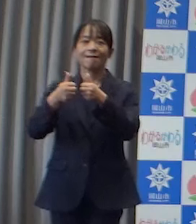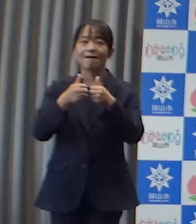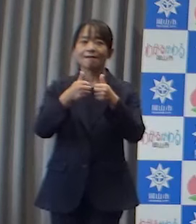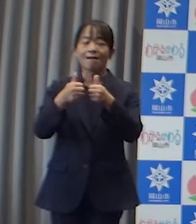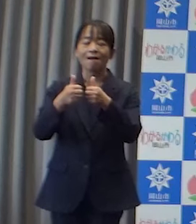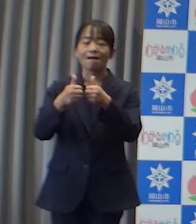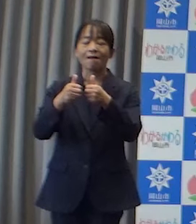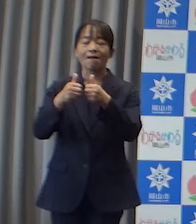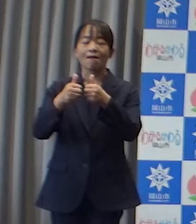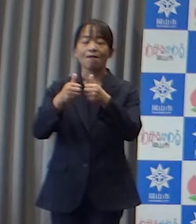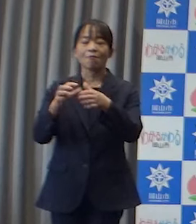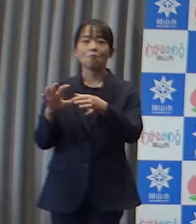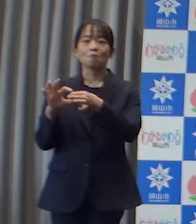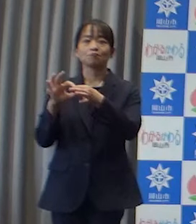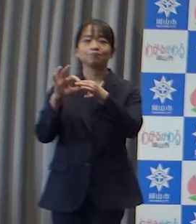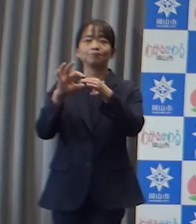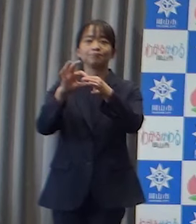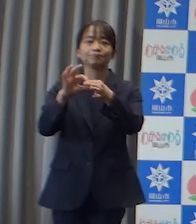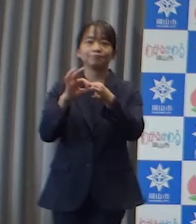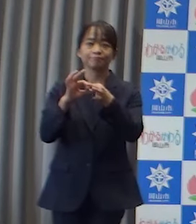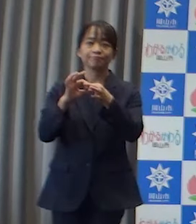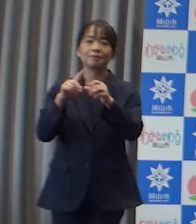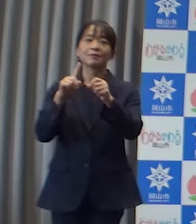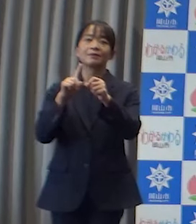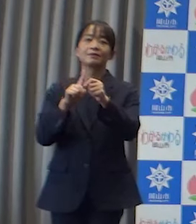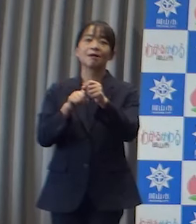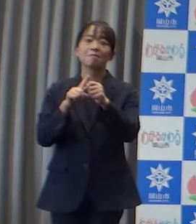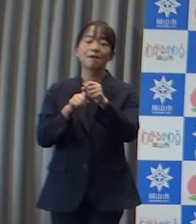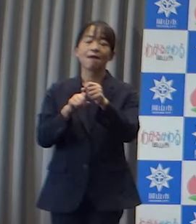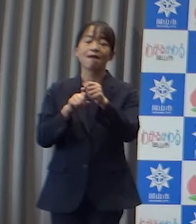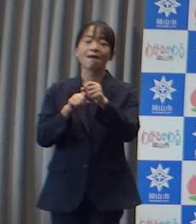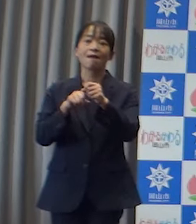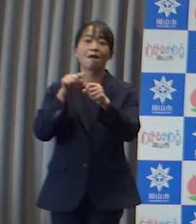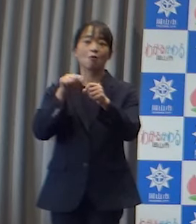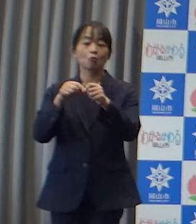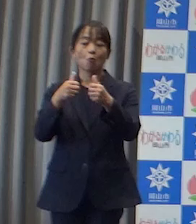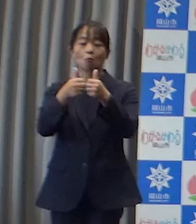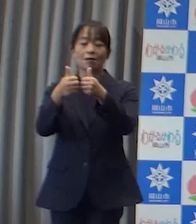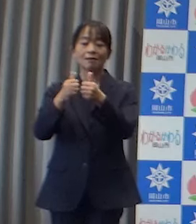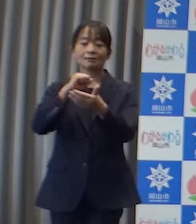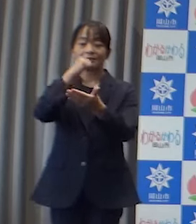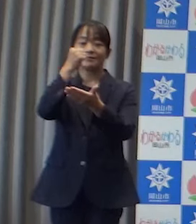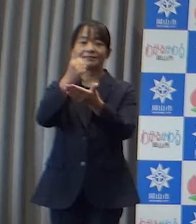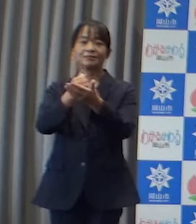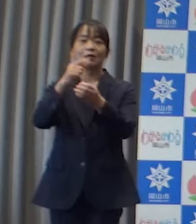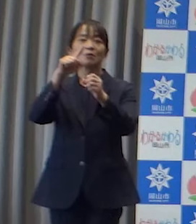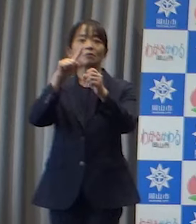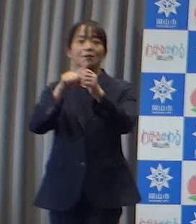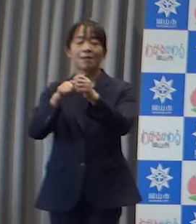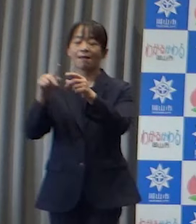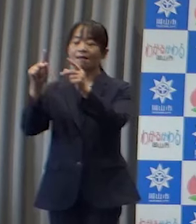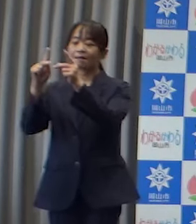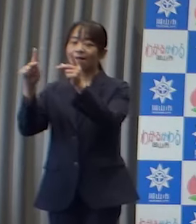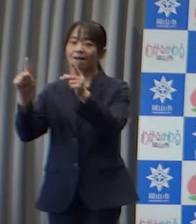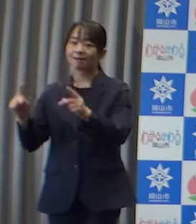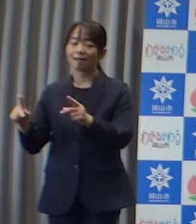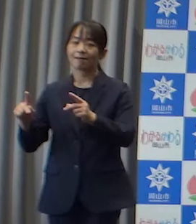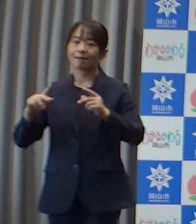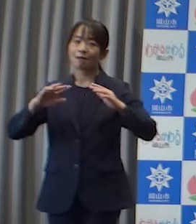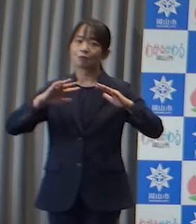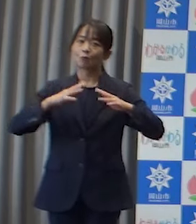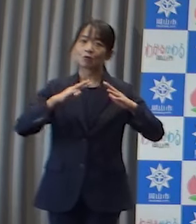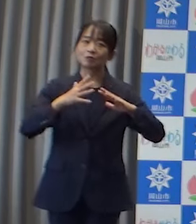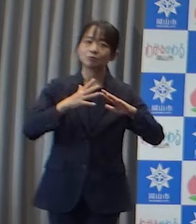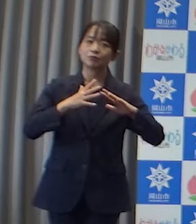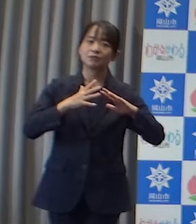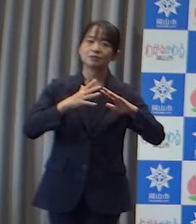にあたってですね、協議や会談を実現するために必要な課題、取り組んでいくべきことは何だ